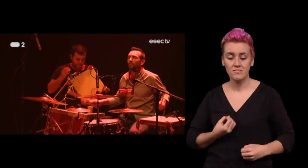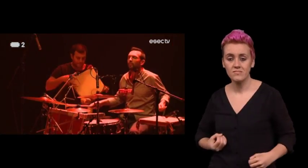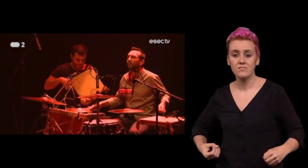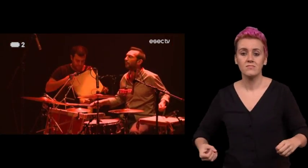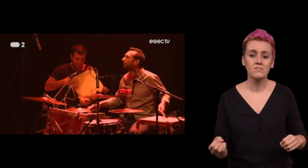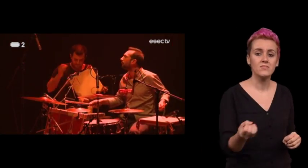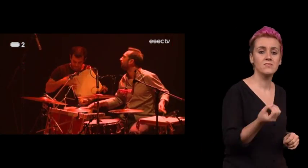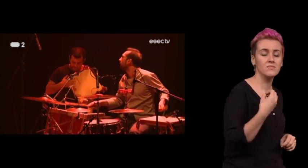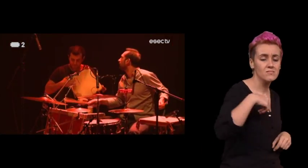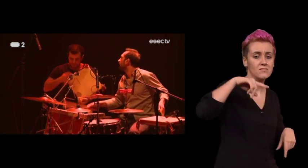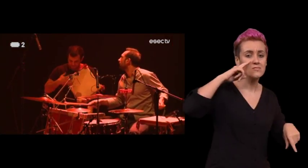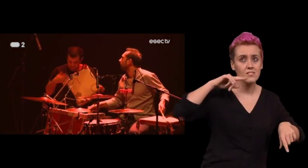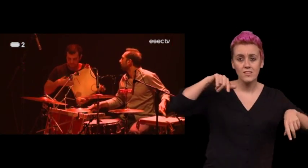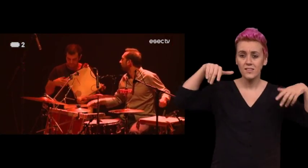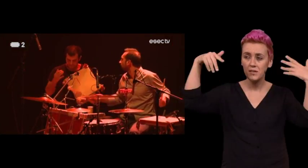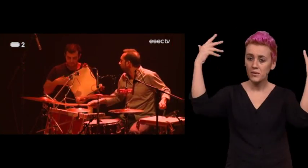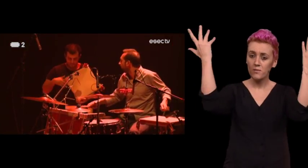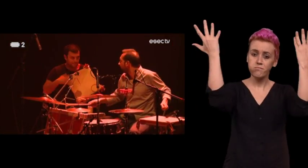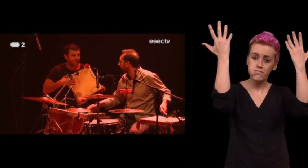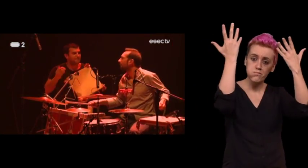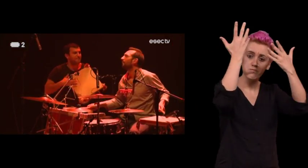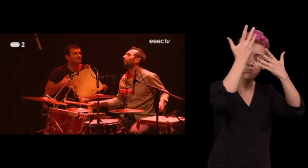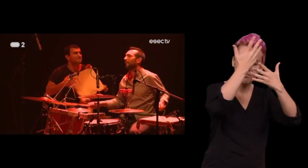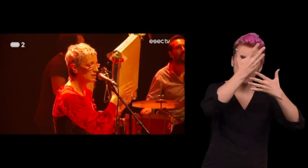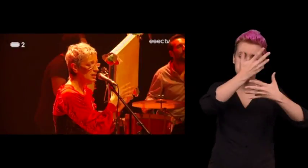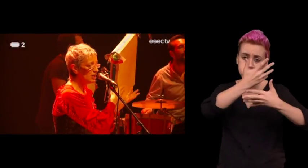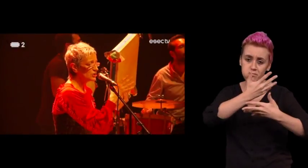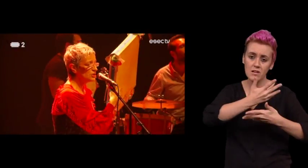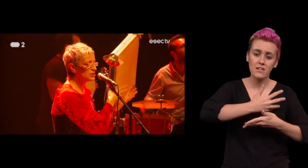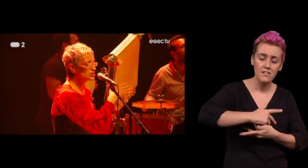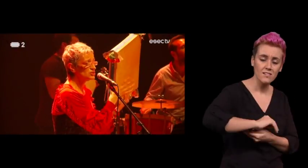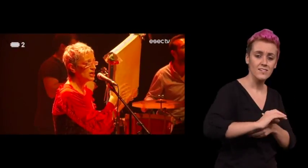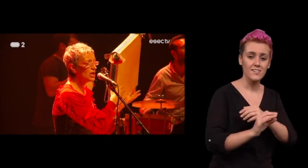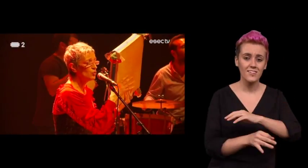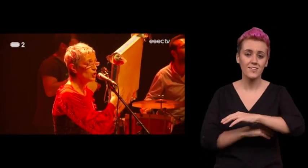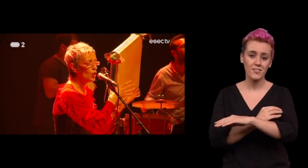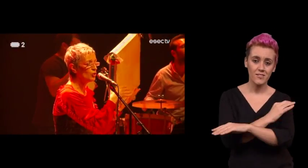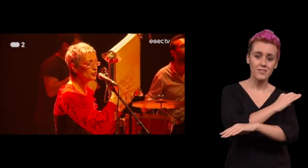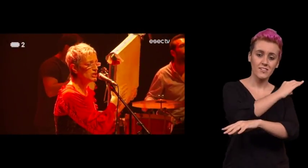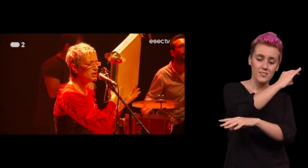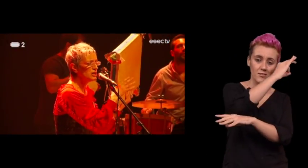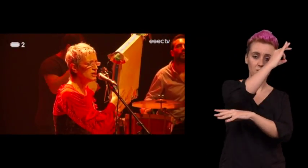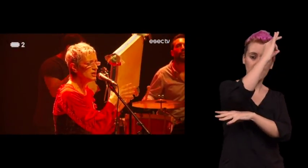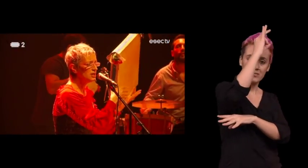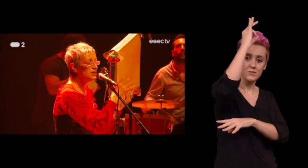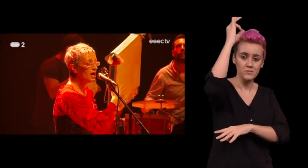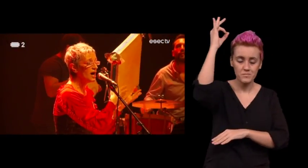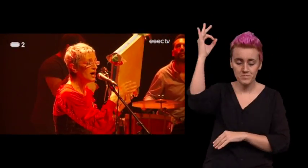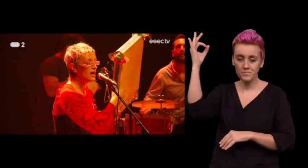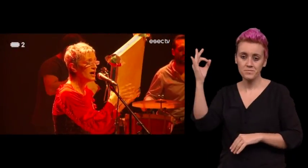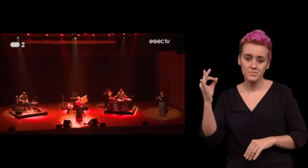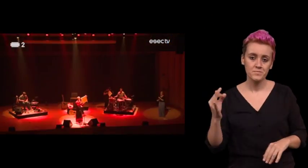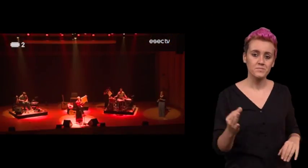e a noite nem presente que nasceu um novo